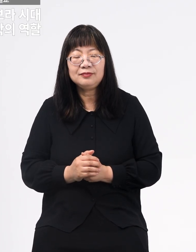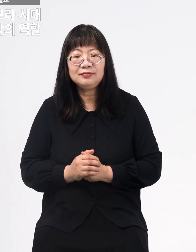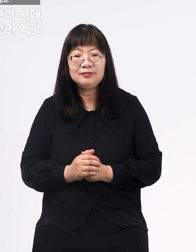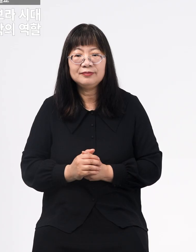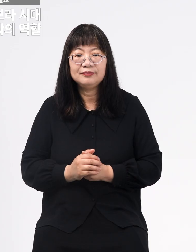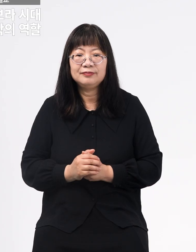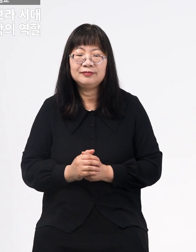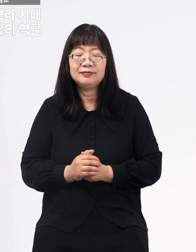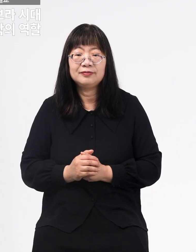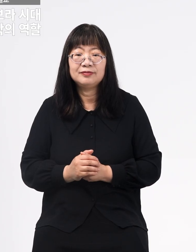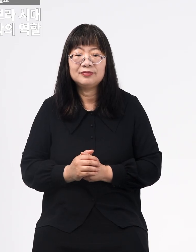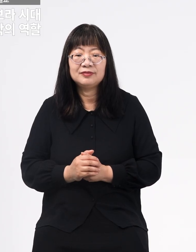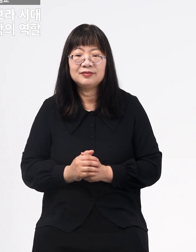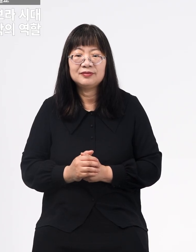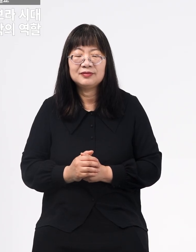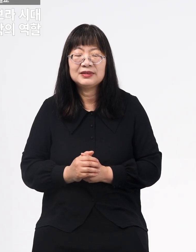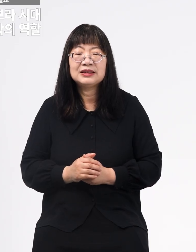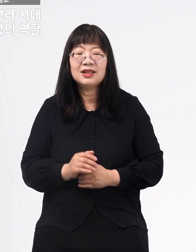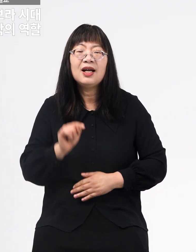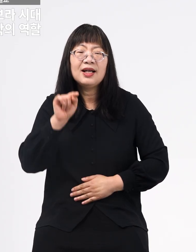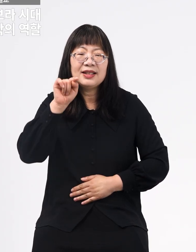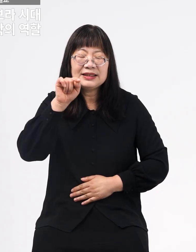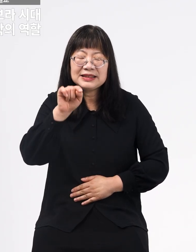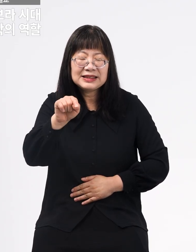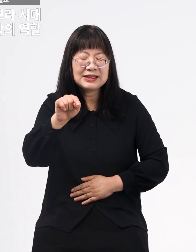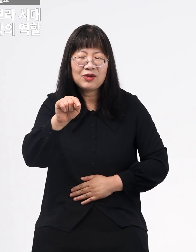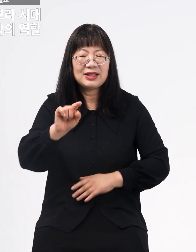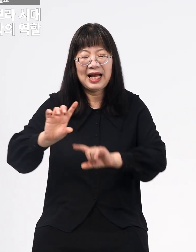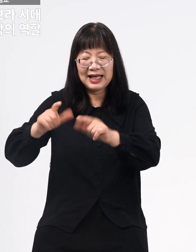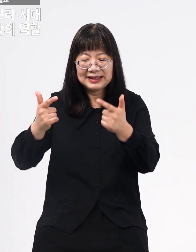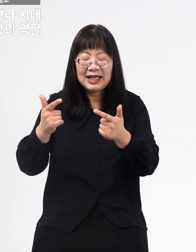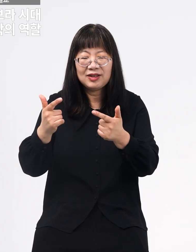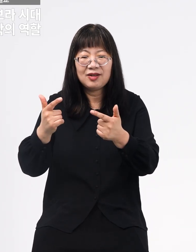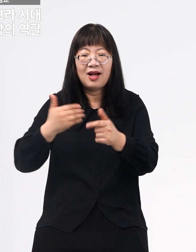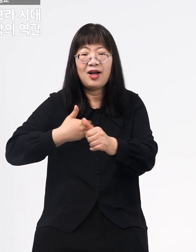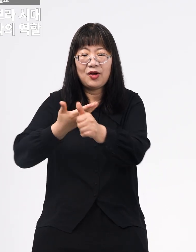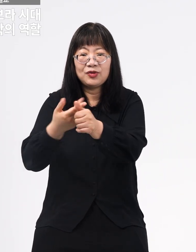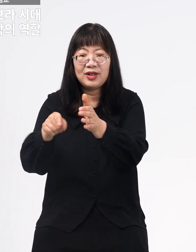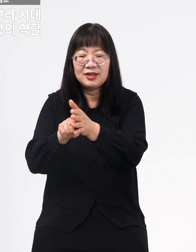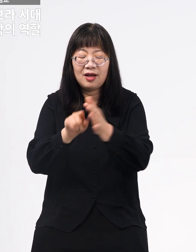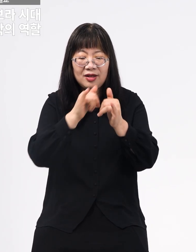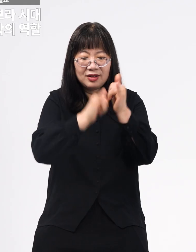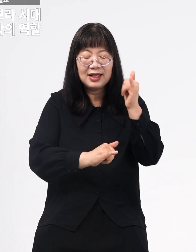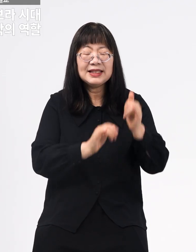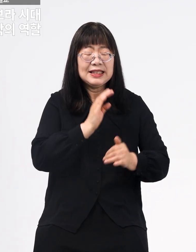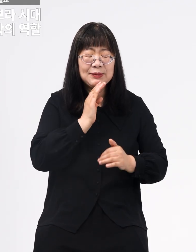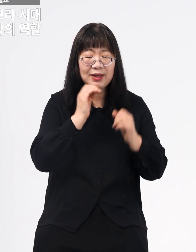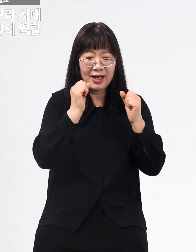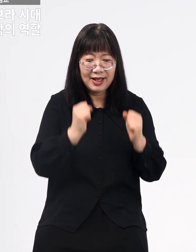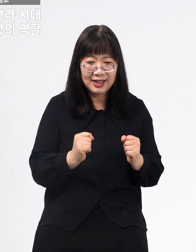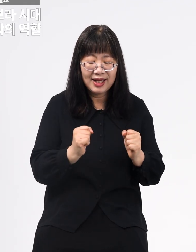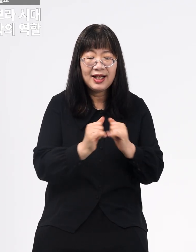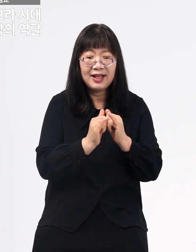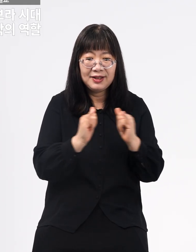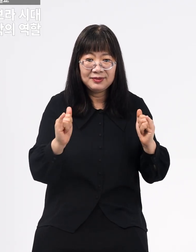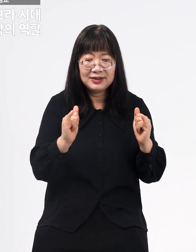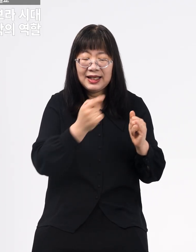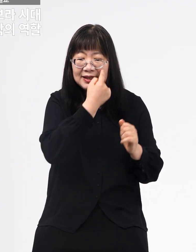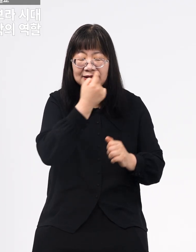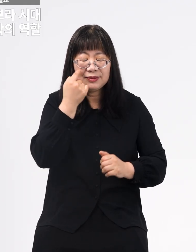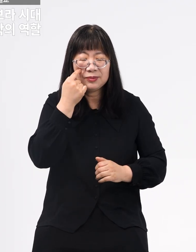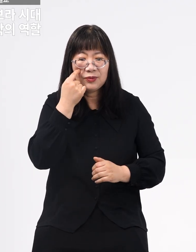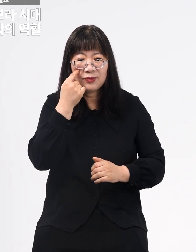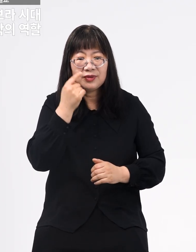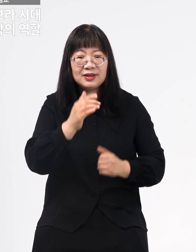그것을 한 방에 정리하기 위해서 그는 역사 속에 실존했던 인물이라는 의미에서 누구의